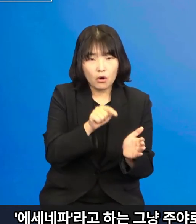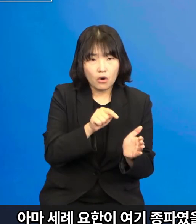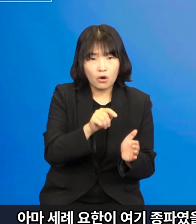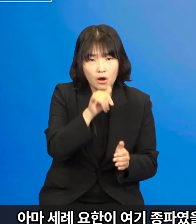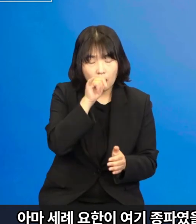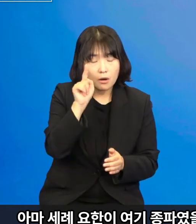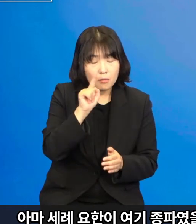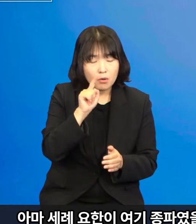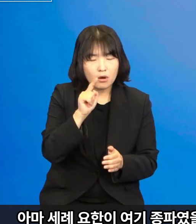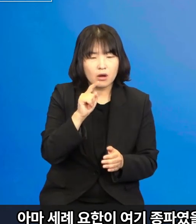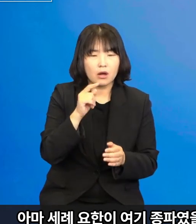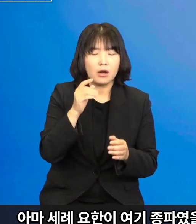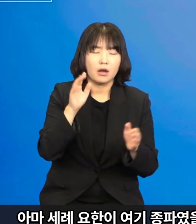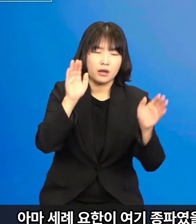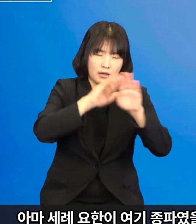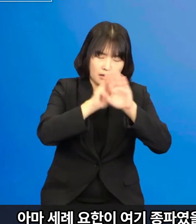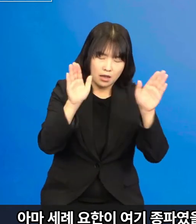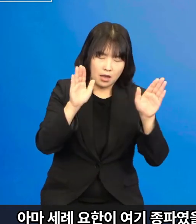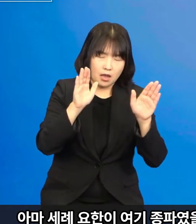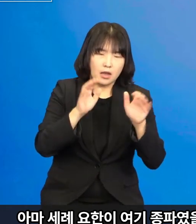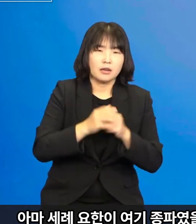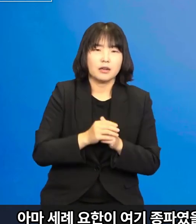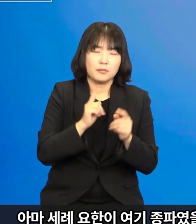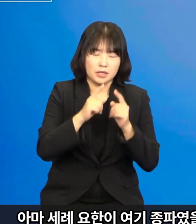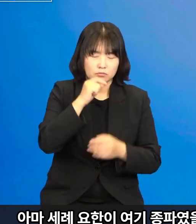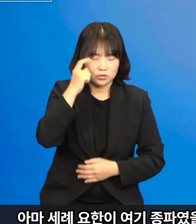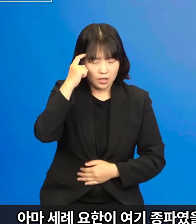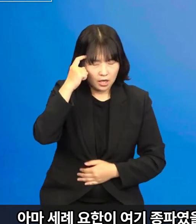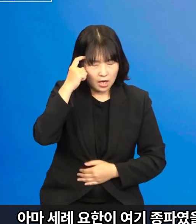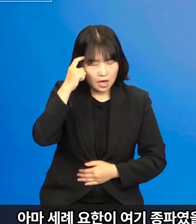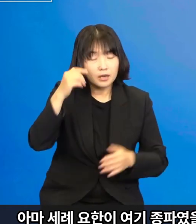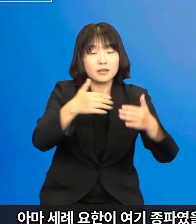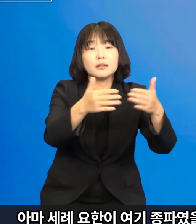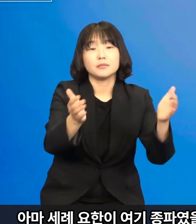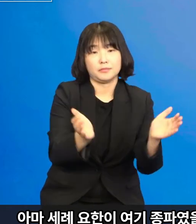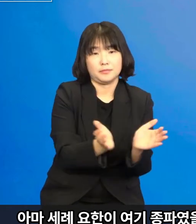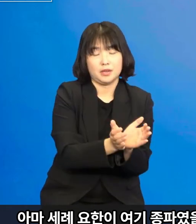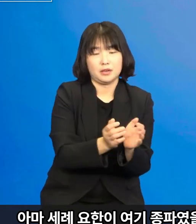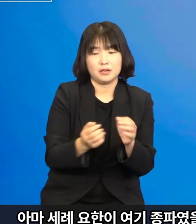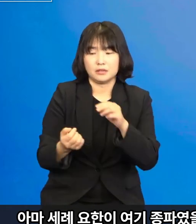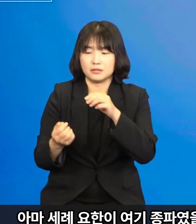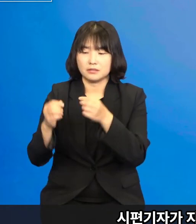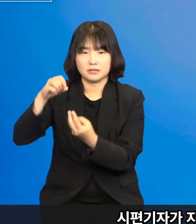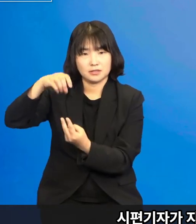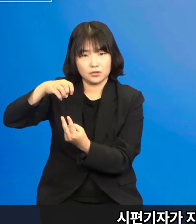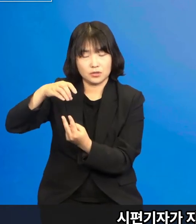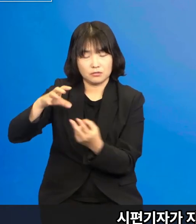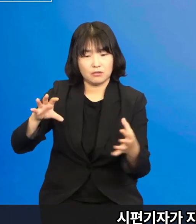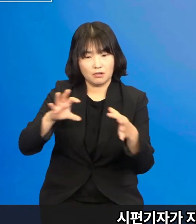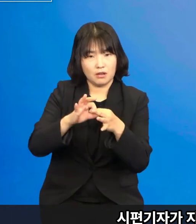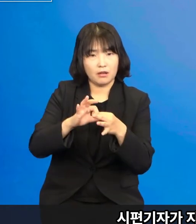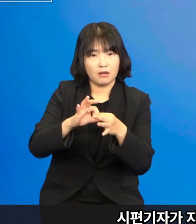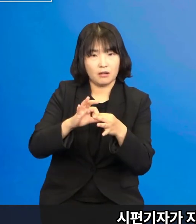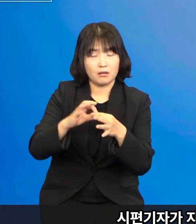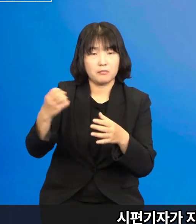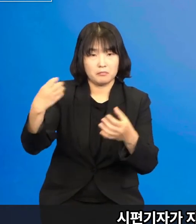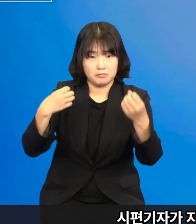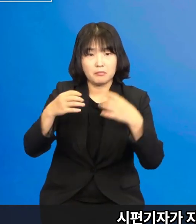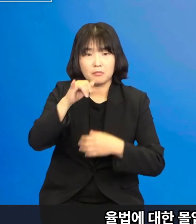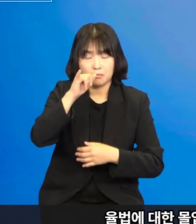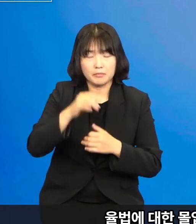종파가 있었어요. 아마 세례 요한이 여기 종파였을 것이라고 많은 학자들이 얘기하는데 시편 기자가 지금 무슨 얘기를